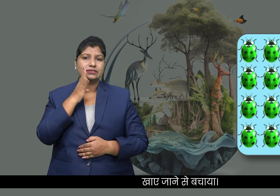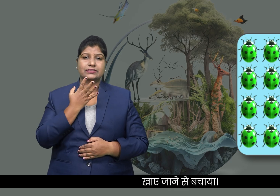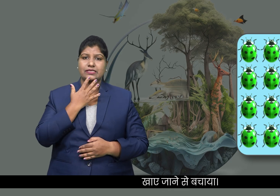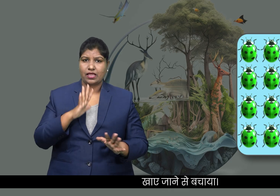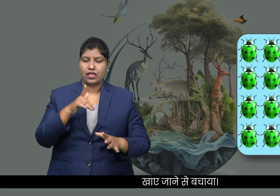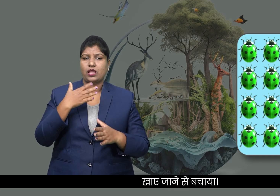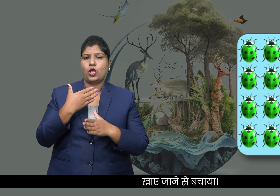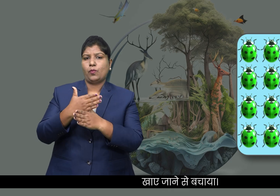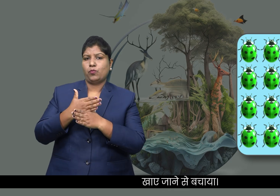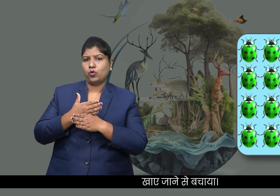बचाया।